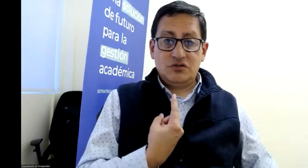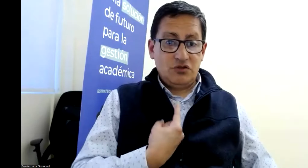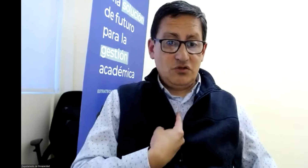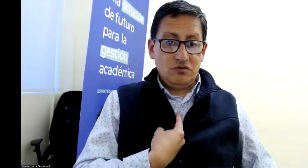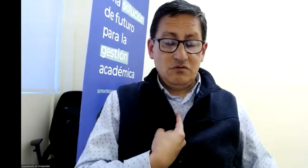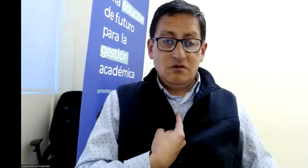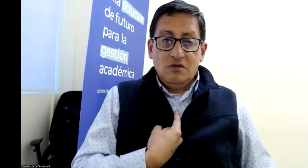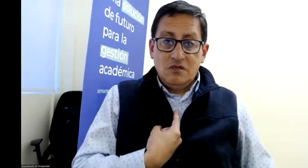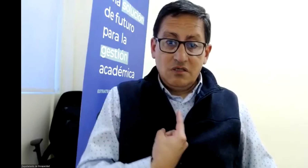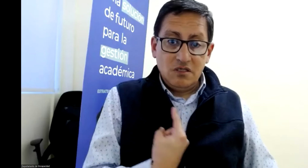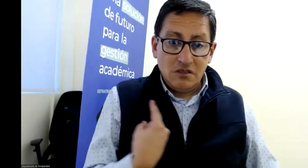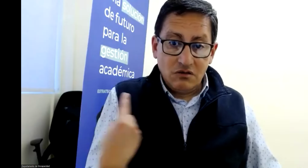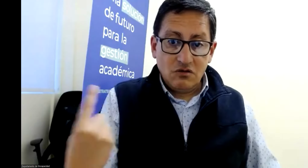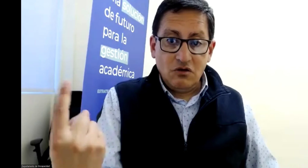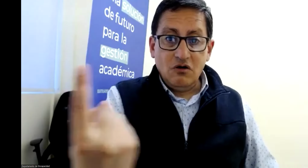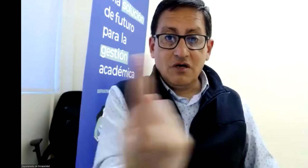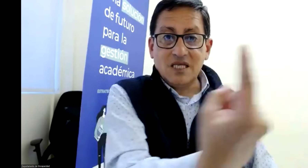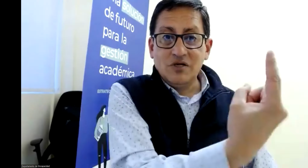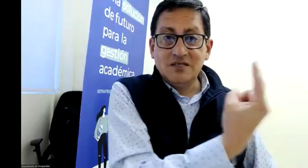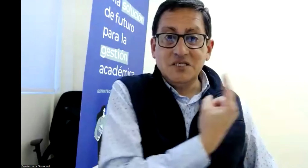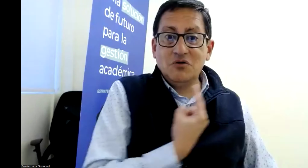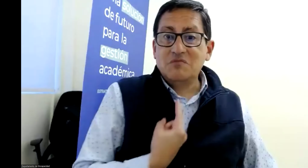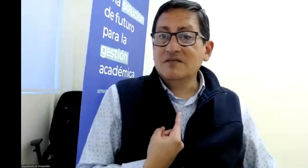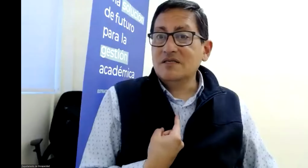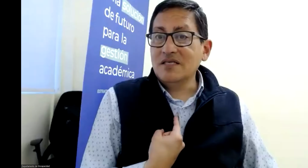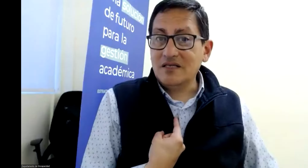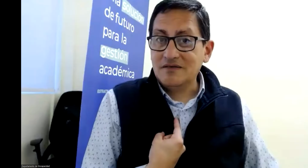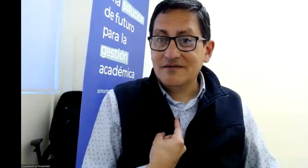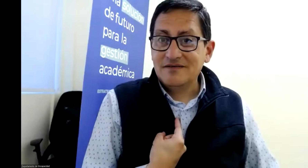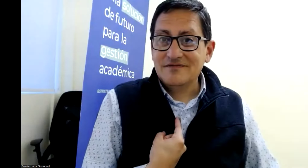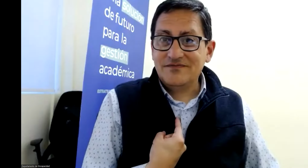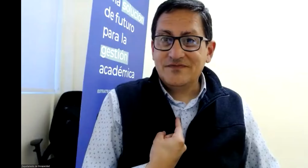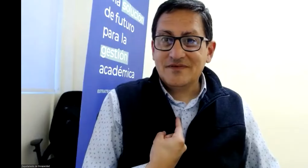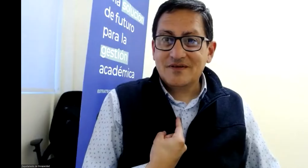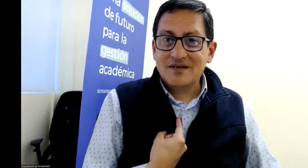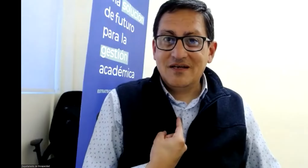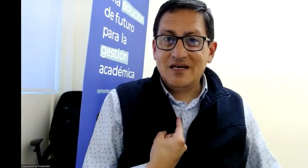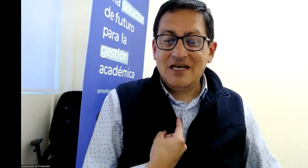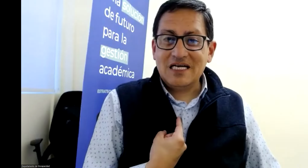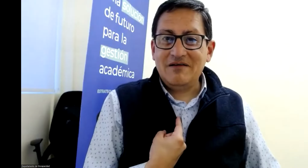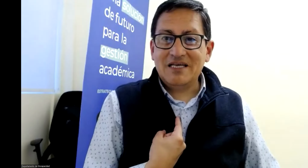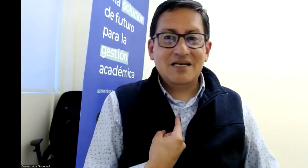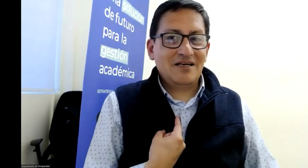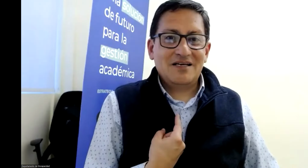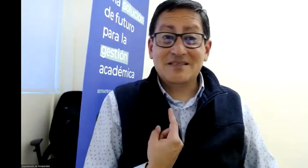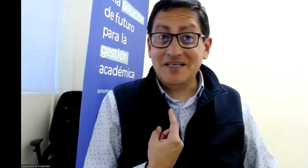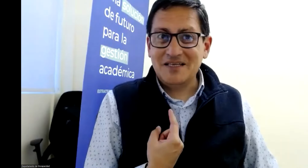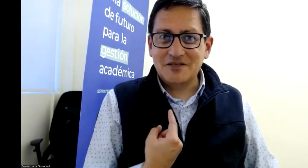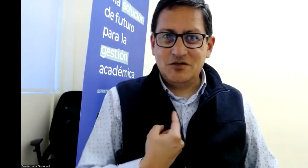que soy yo y todos los que estamos en el círculo y también se entiende la clave está en que se entienda ¿cierto?